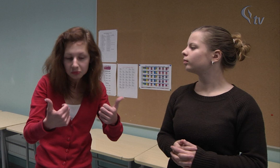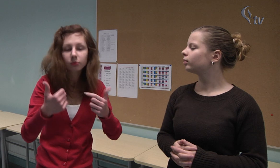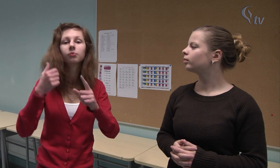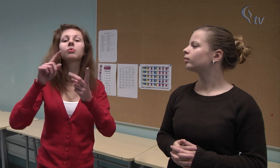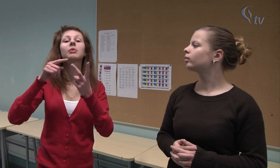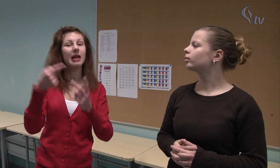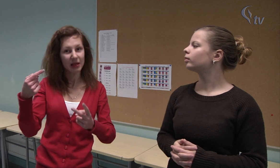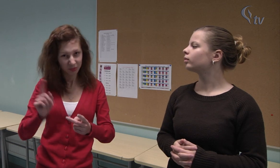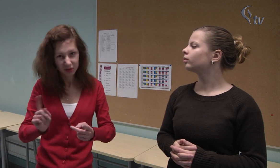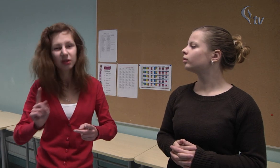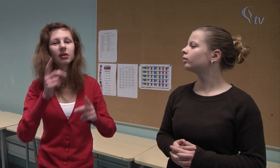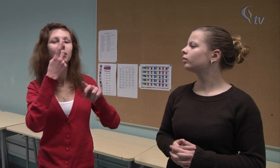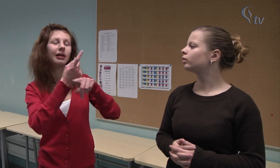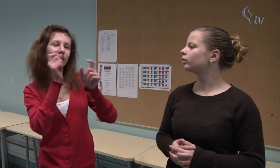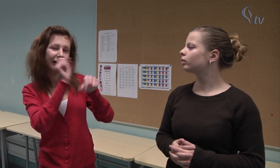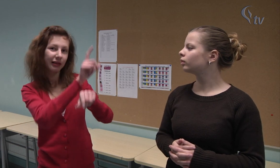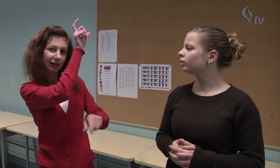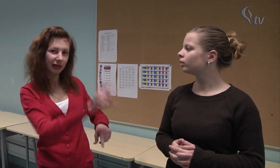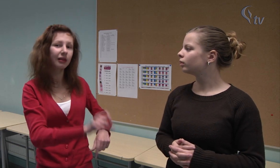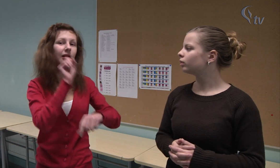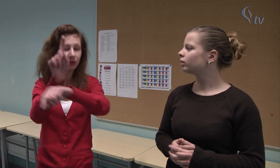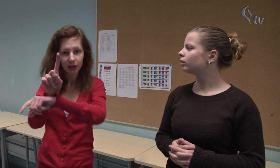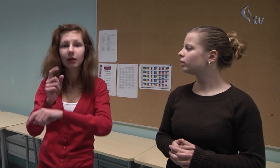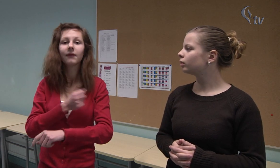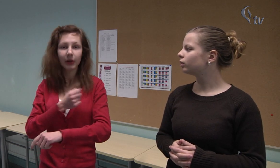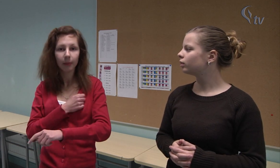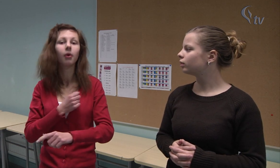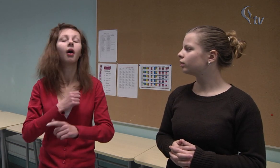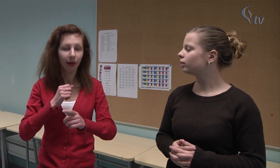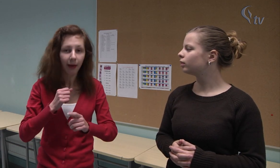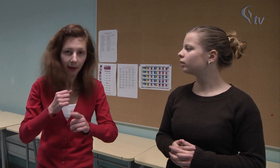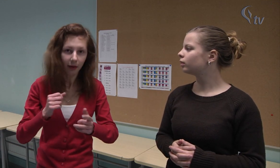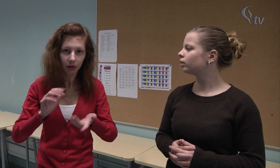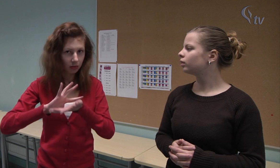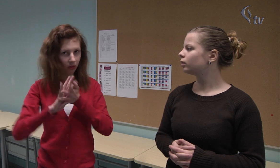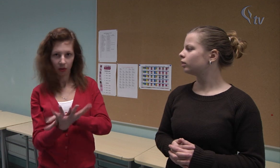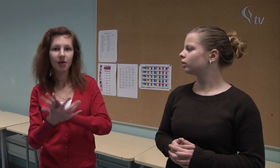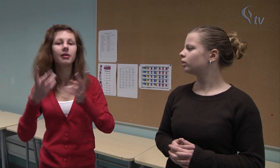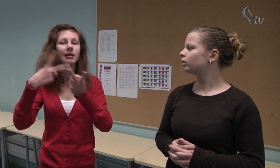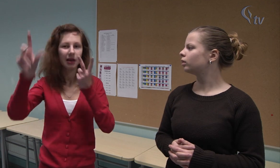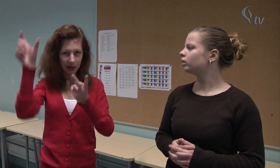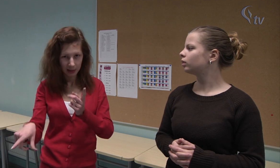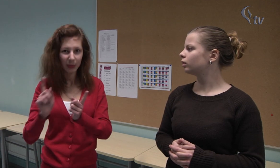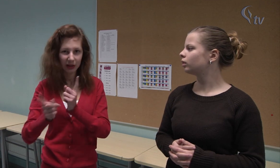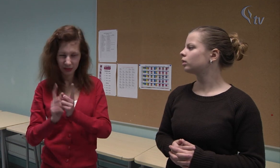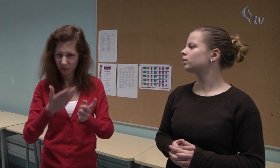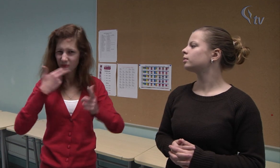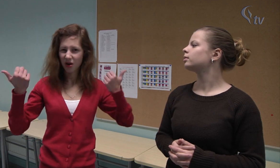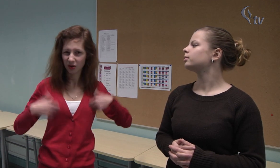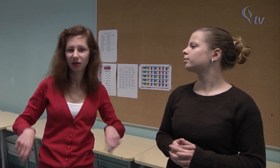see, et kui ma tellin tõlgi ja soovin Viiviani tõlkima, siis MTÜ Viipelend vahest saadab teise tõlgi